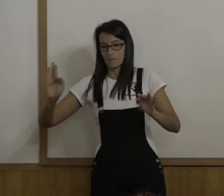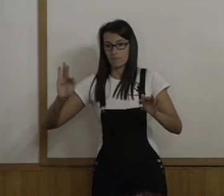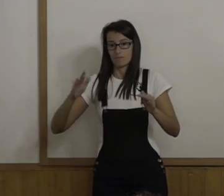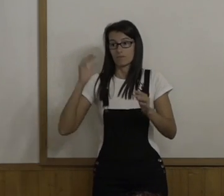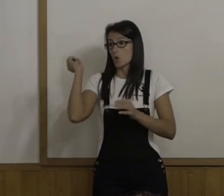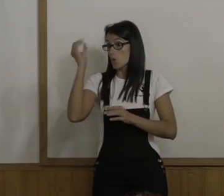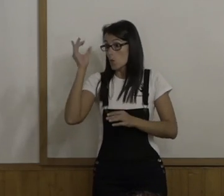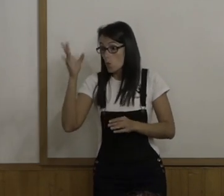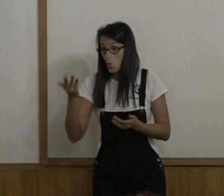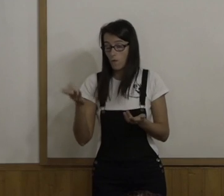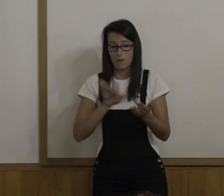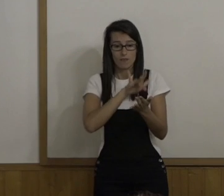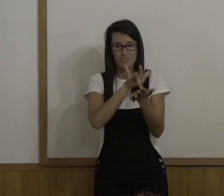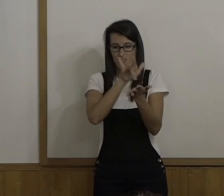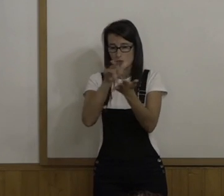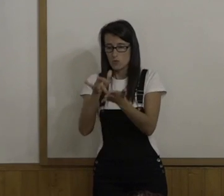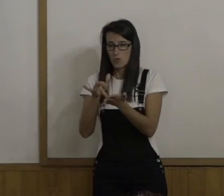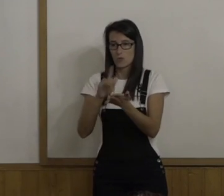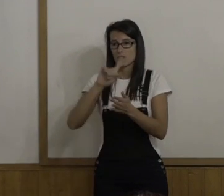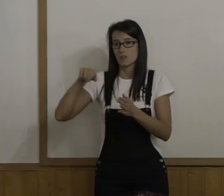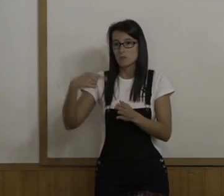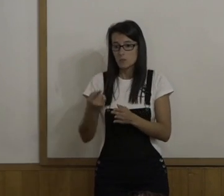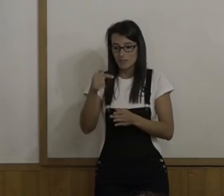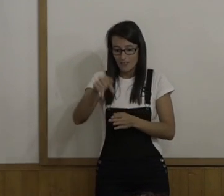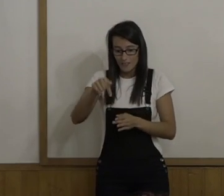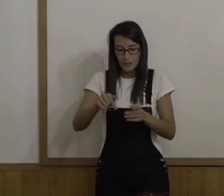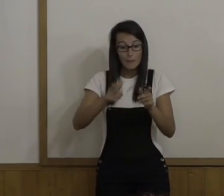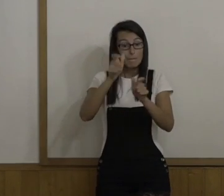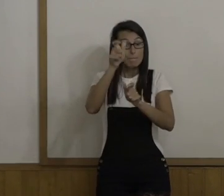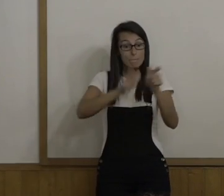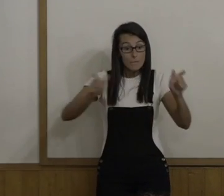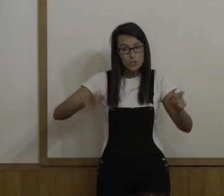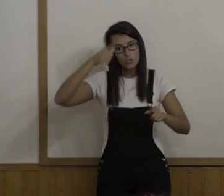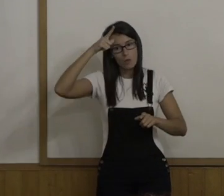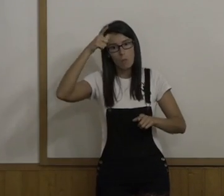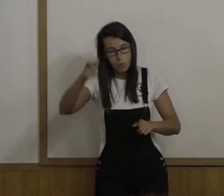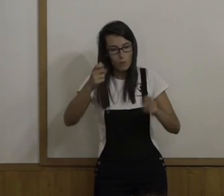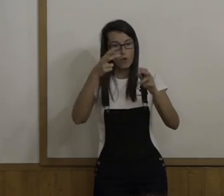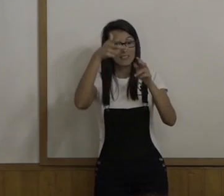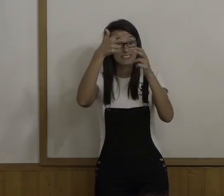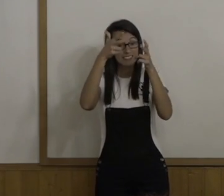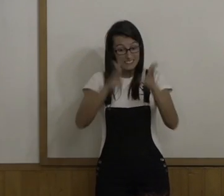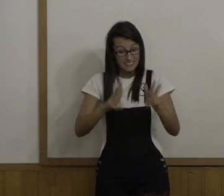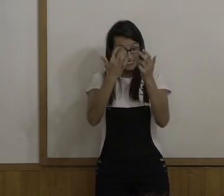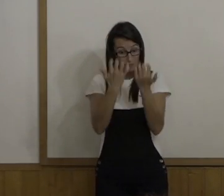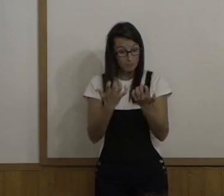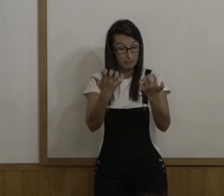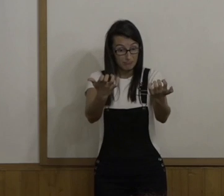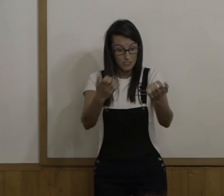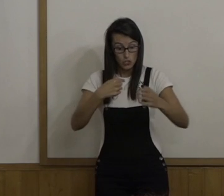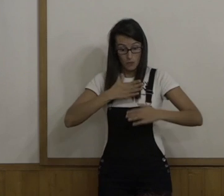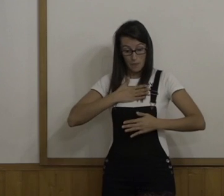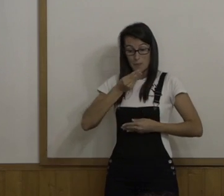en otros eventos sucesivos, que aquí estén personas del pueblo, y que, de igual que tuve la suerte de que mi abuela